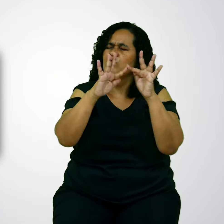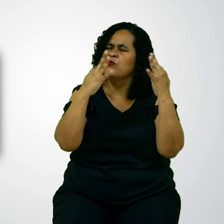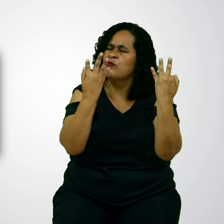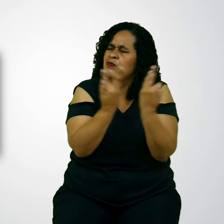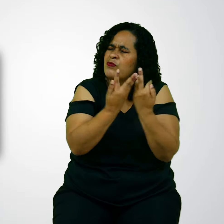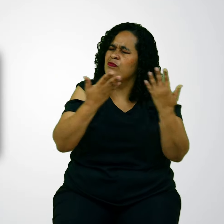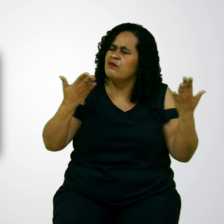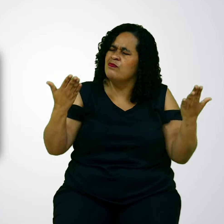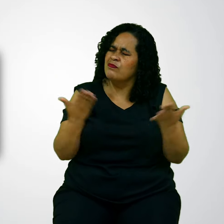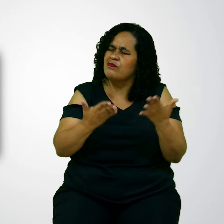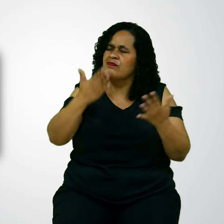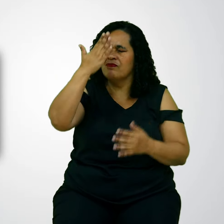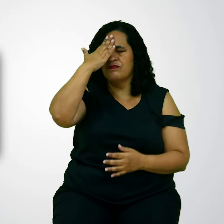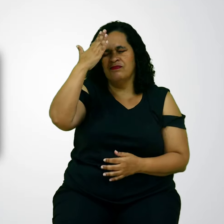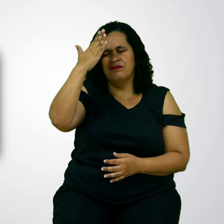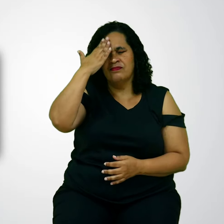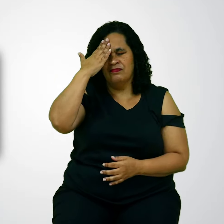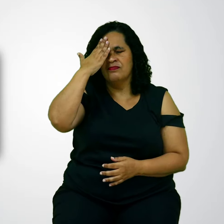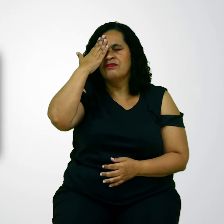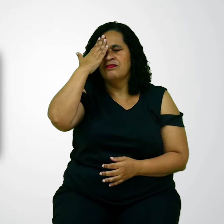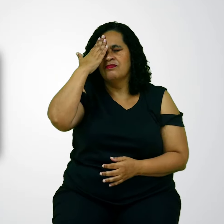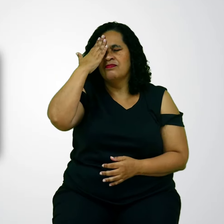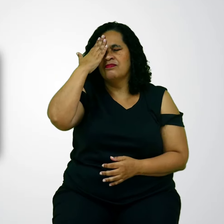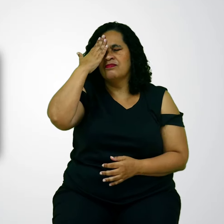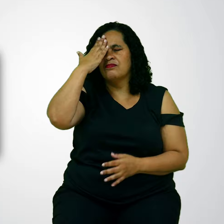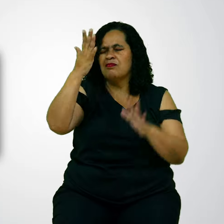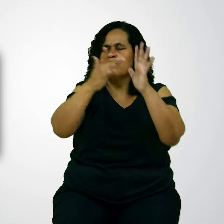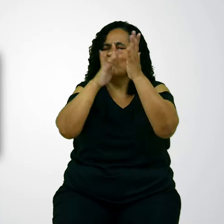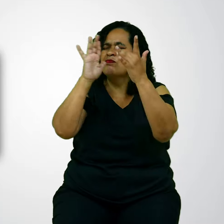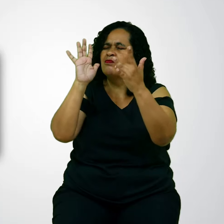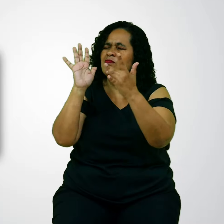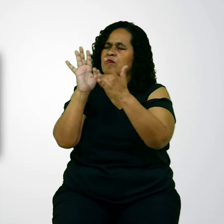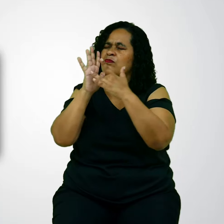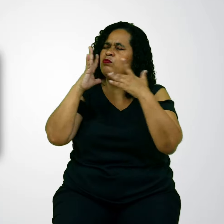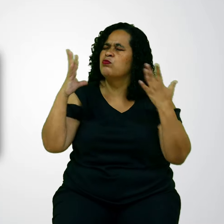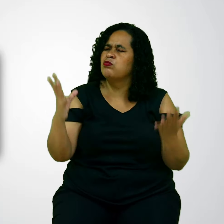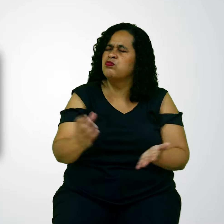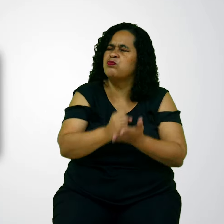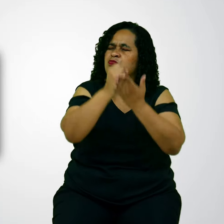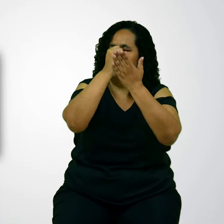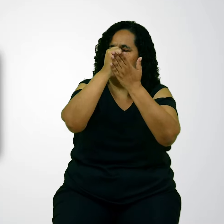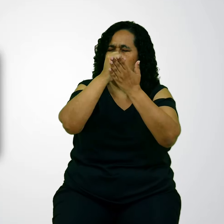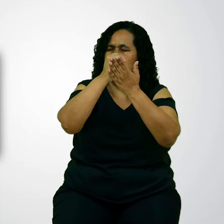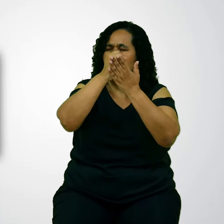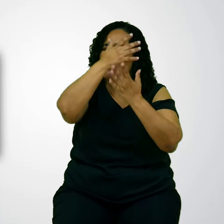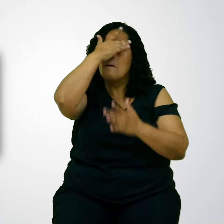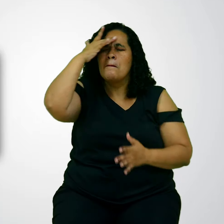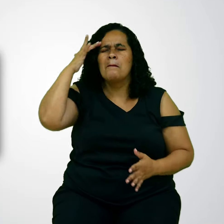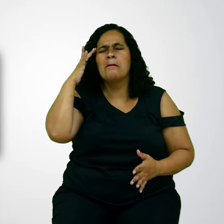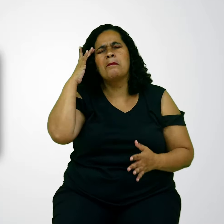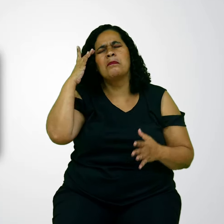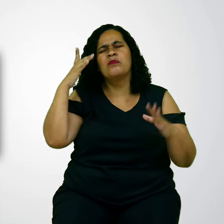Evangelho a partir do momento em que o Senhor Jesus a resgatou, que milhares de pessoas sejam alcançadas por essa